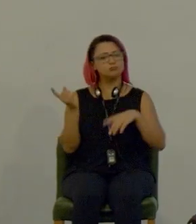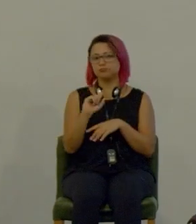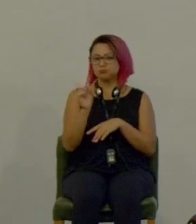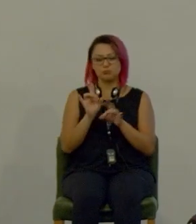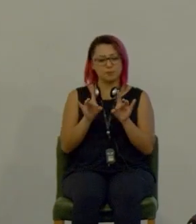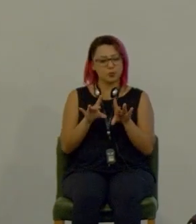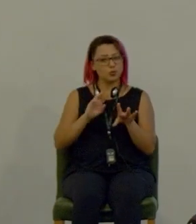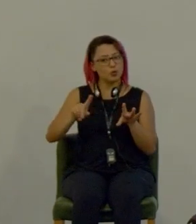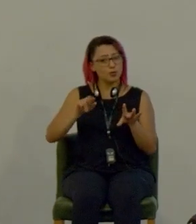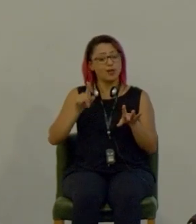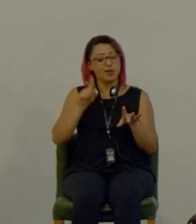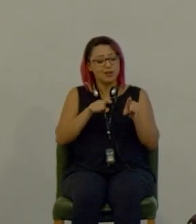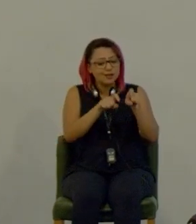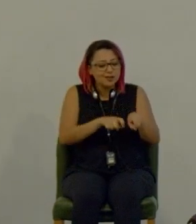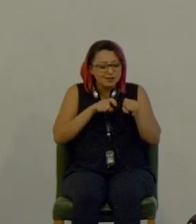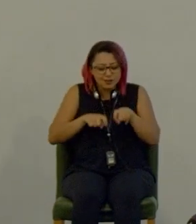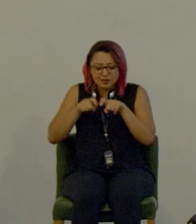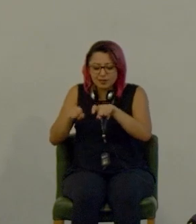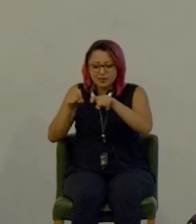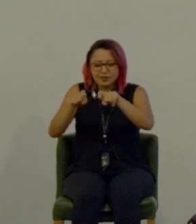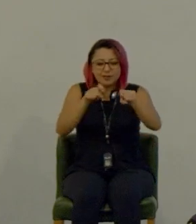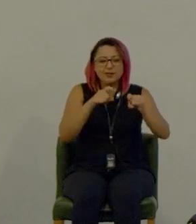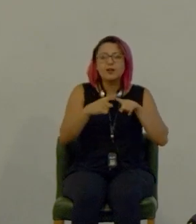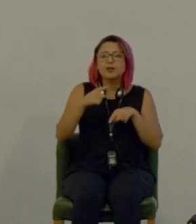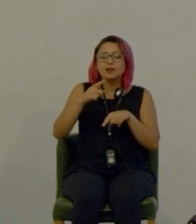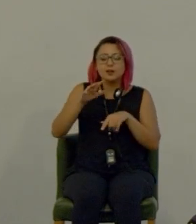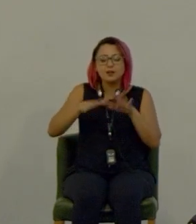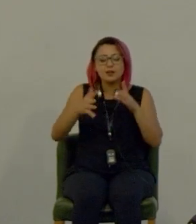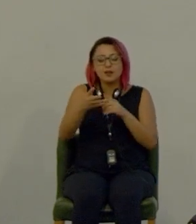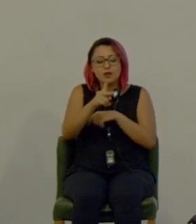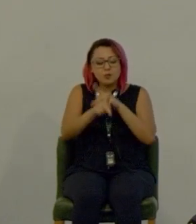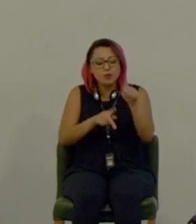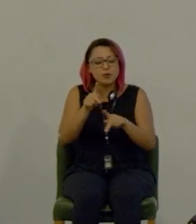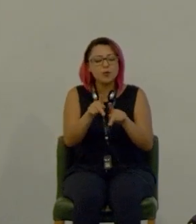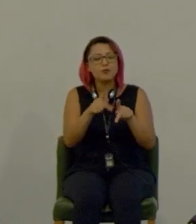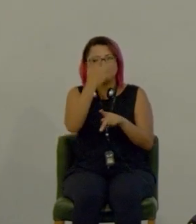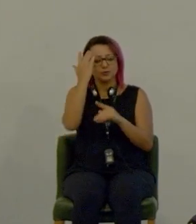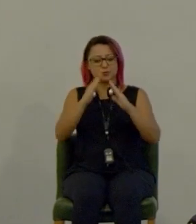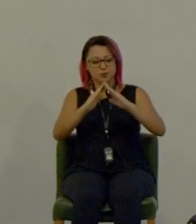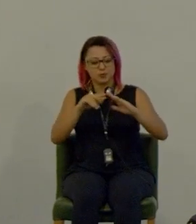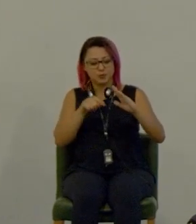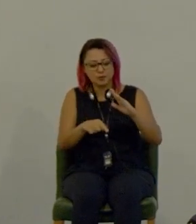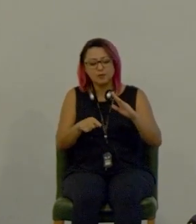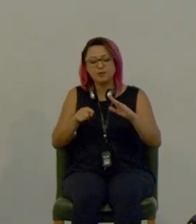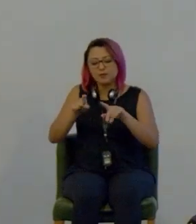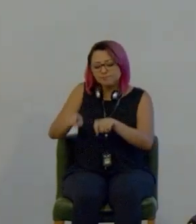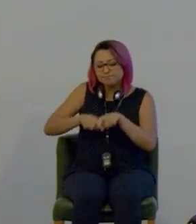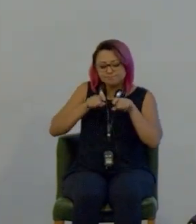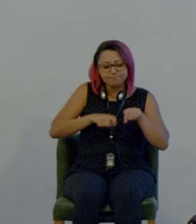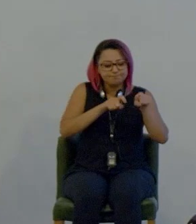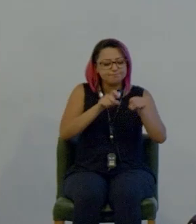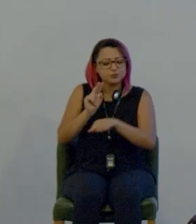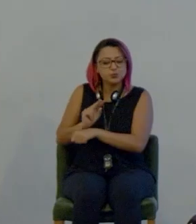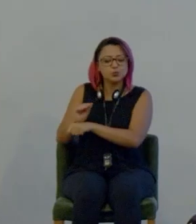é um espaço que é cultivado a partir de uma lógica, de uma ontologia que é diferente das ontologias que estão se impondo em vários lugares do mundo hoje em